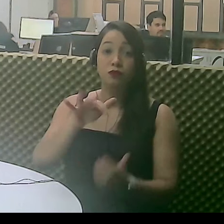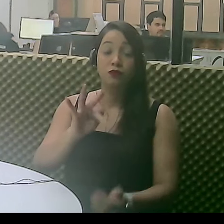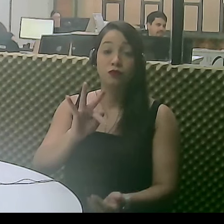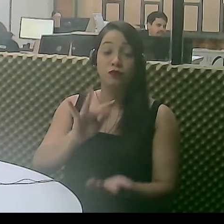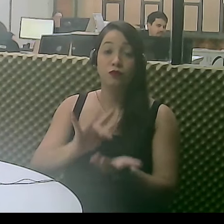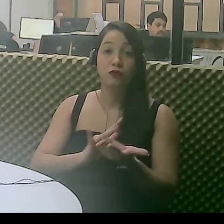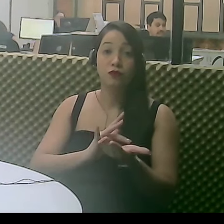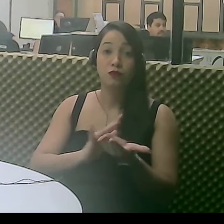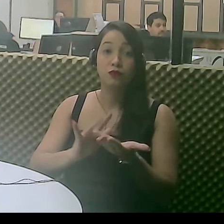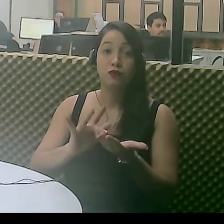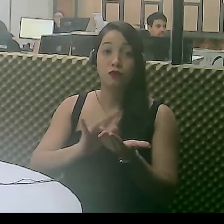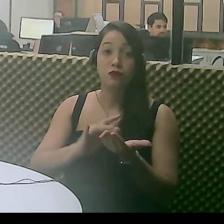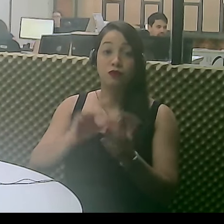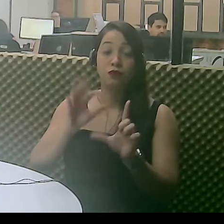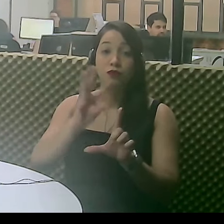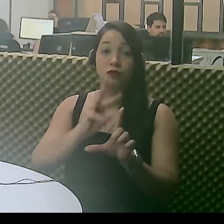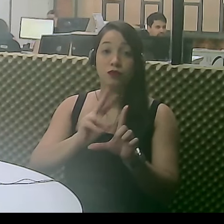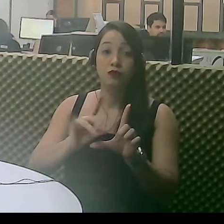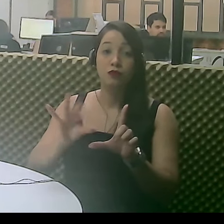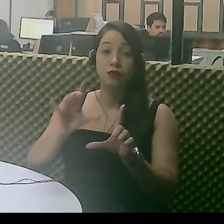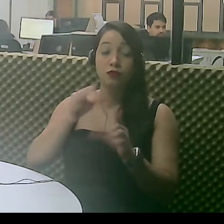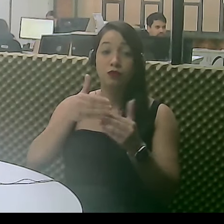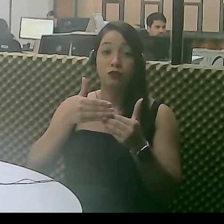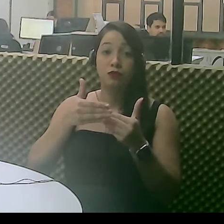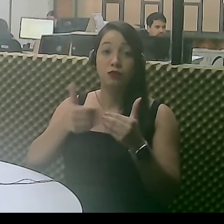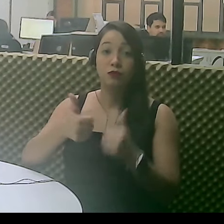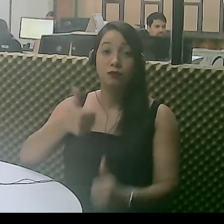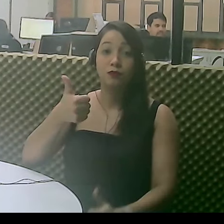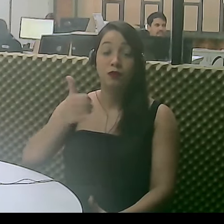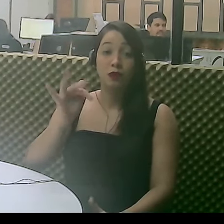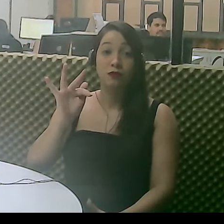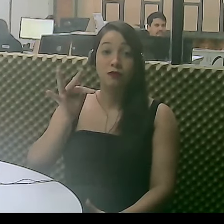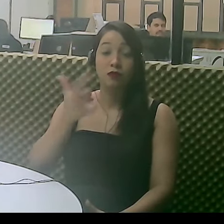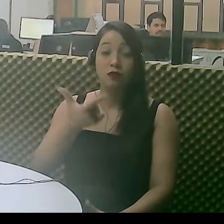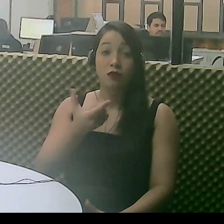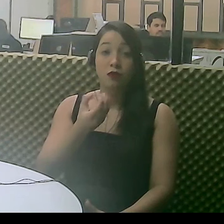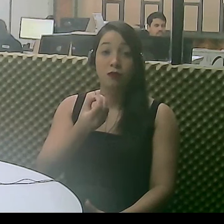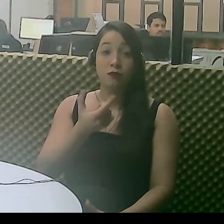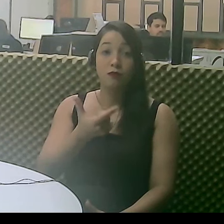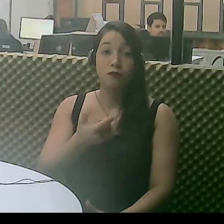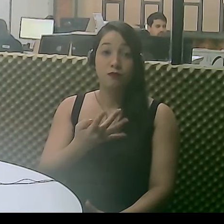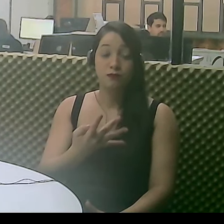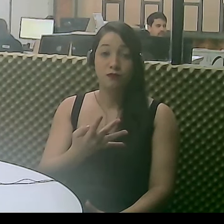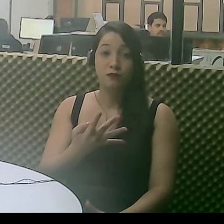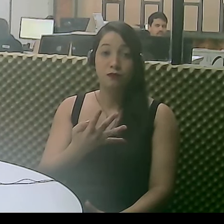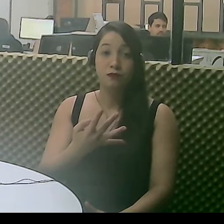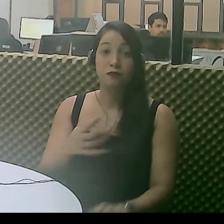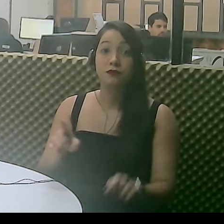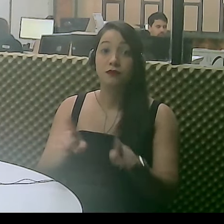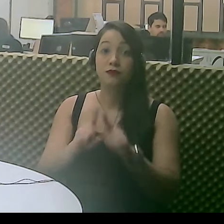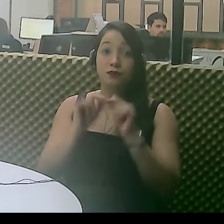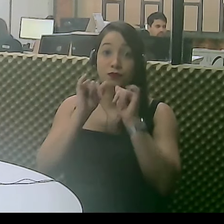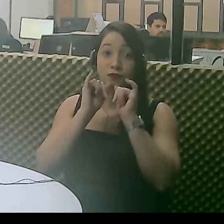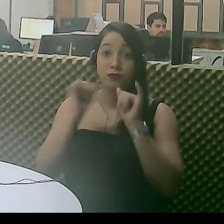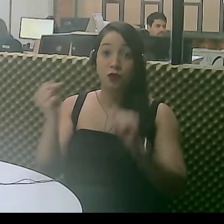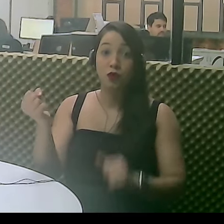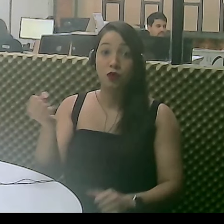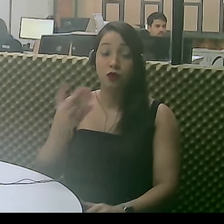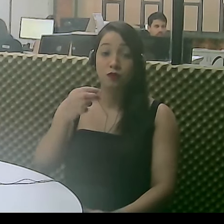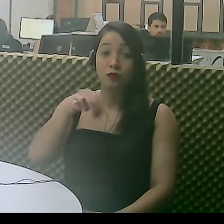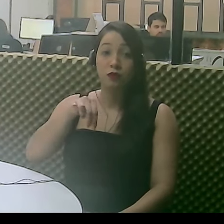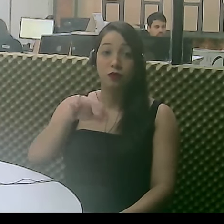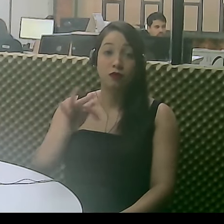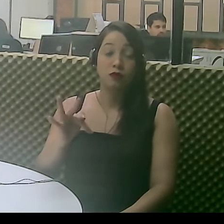eletrônica com K code a partir de 1eo de fevereiro de 2024 Vale ressaltar que a nova nota fiscal